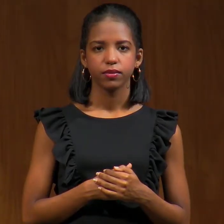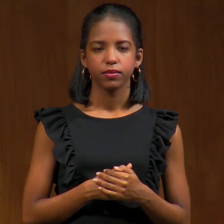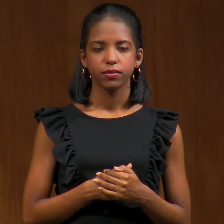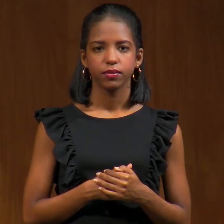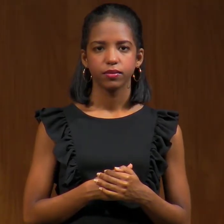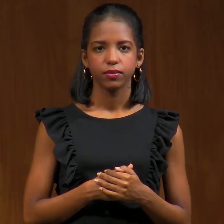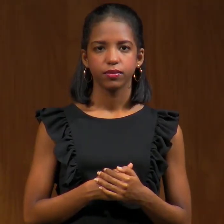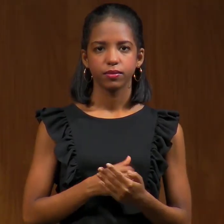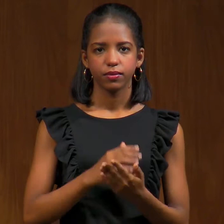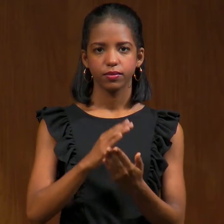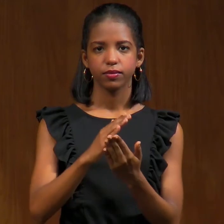Módulo 7.